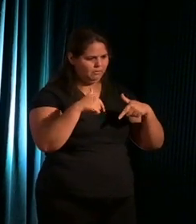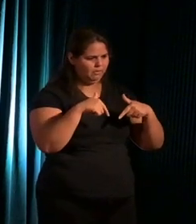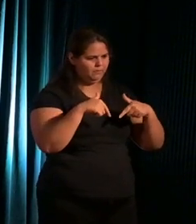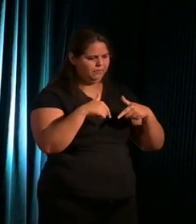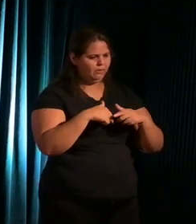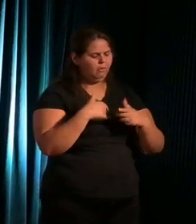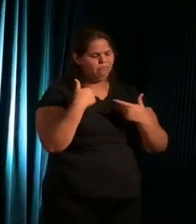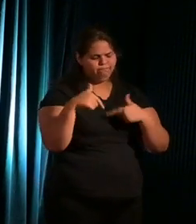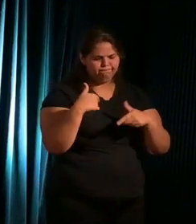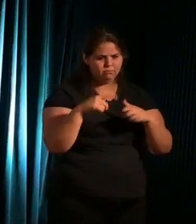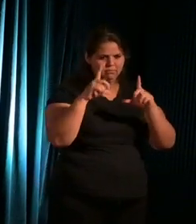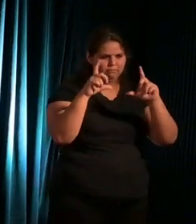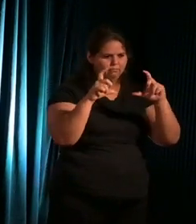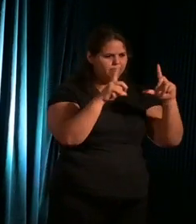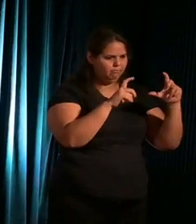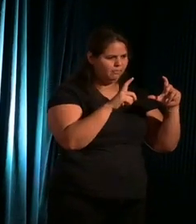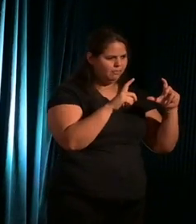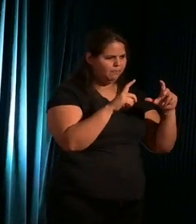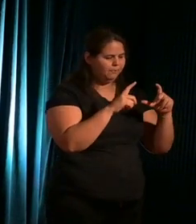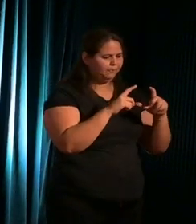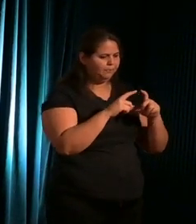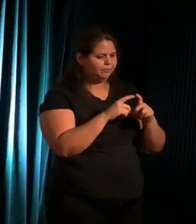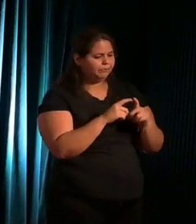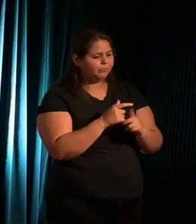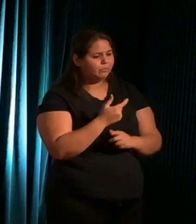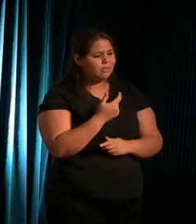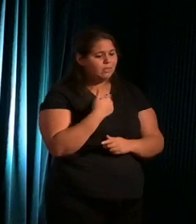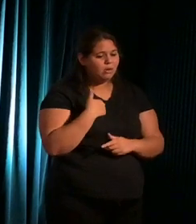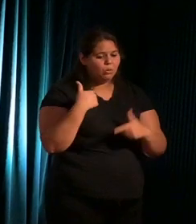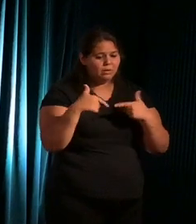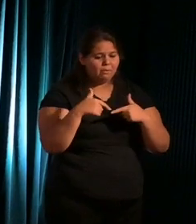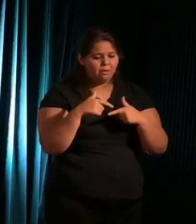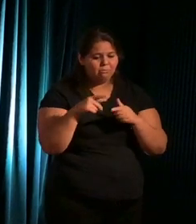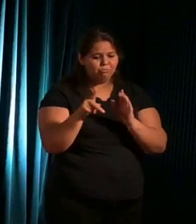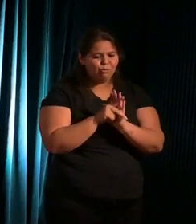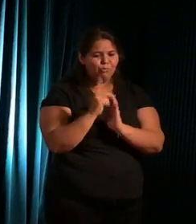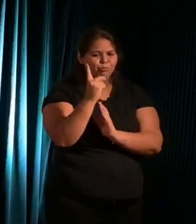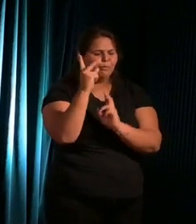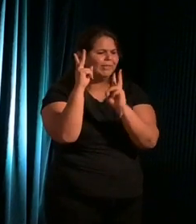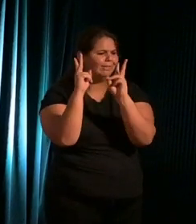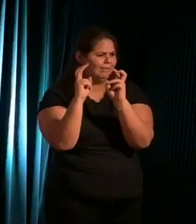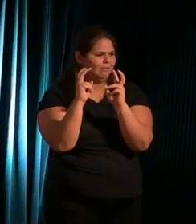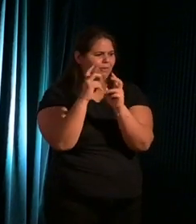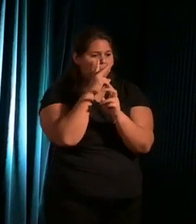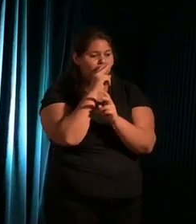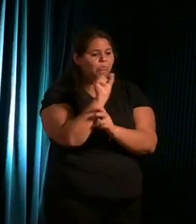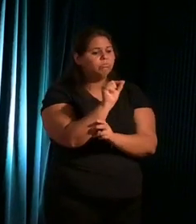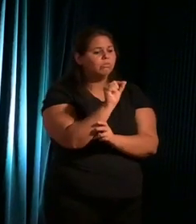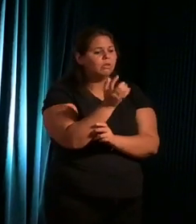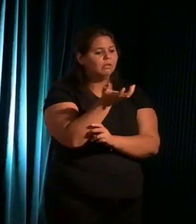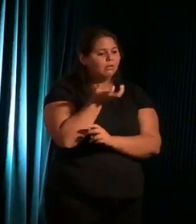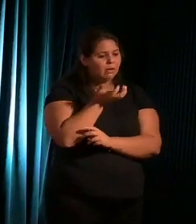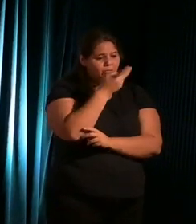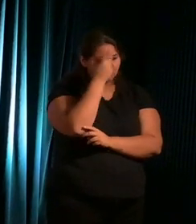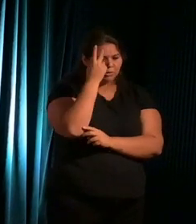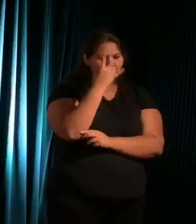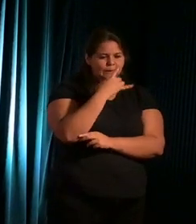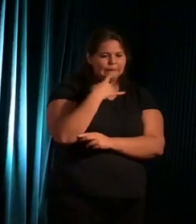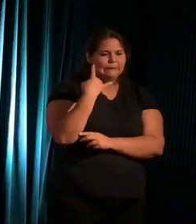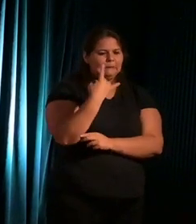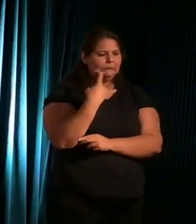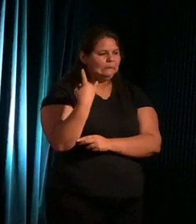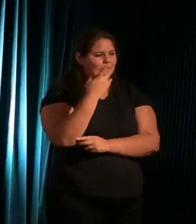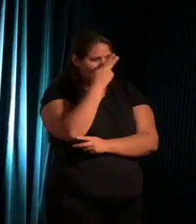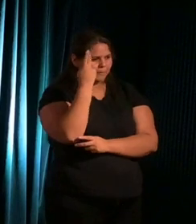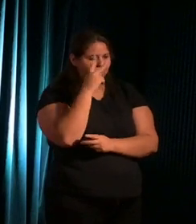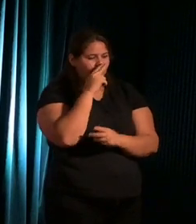que trabalha em relação a uma causa de sedução, ele é teatral.